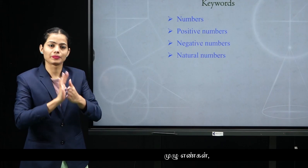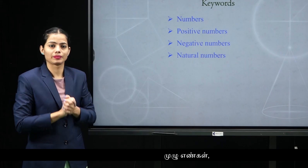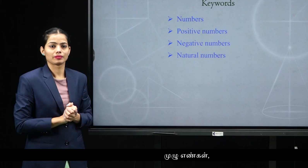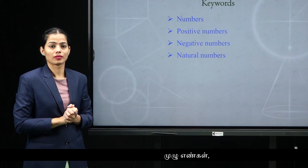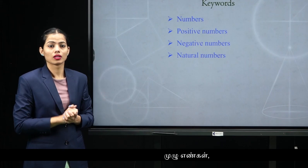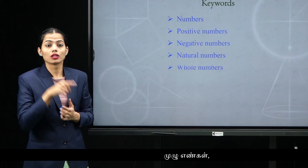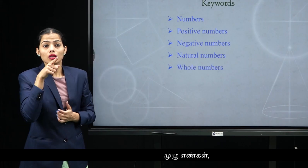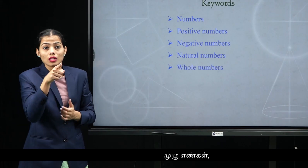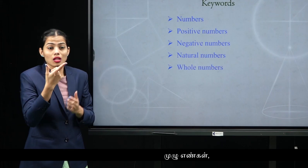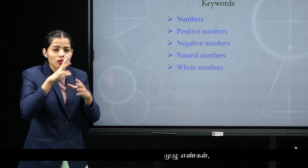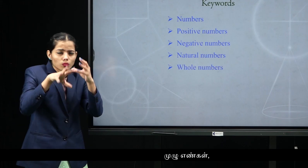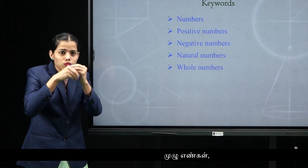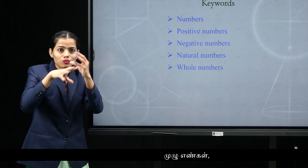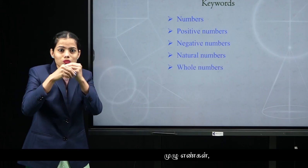முழு எண்கள்,